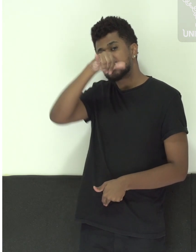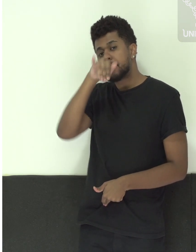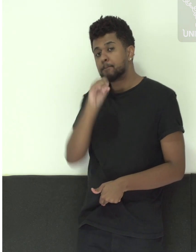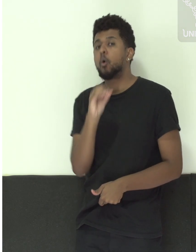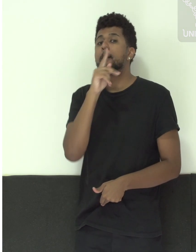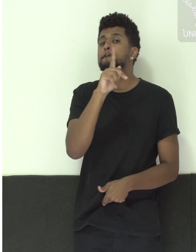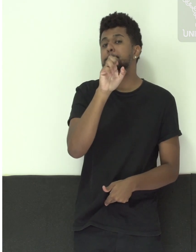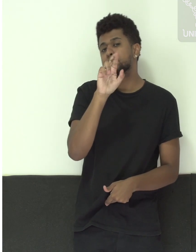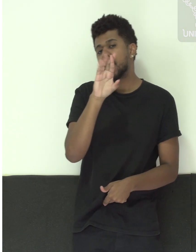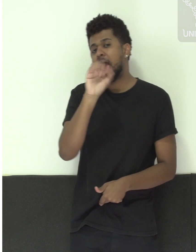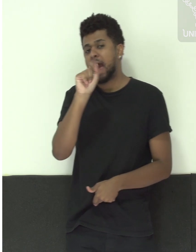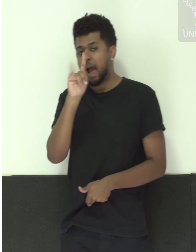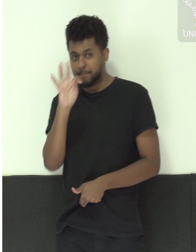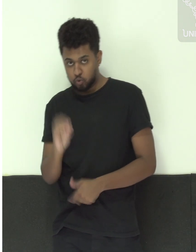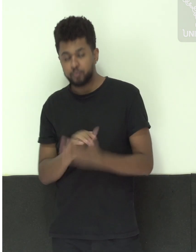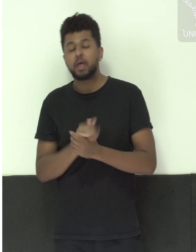capita.